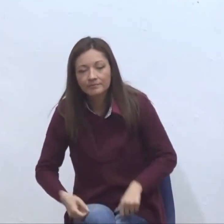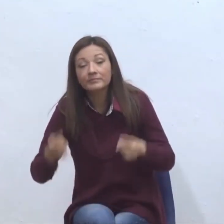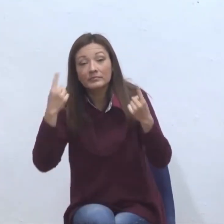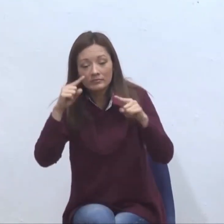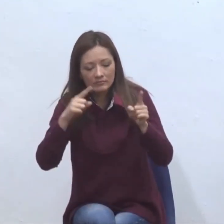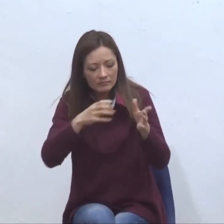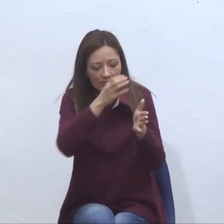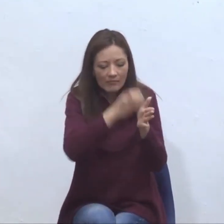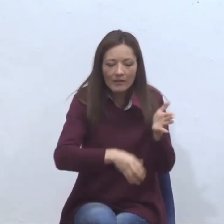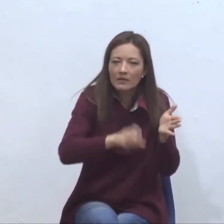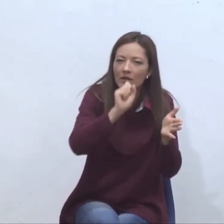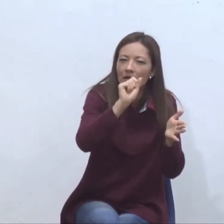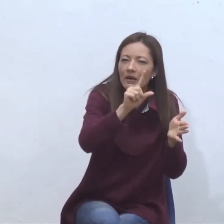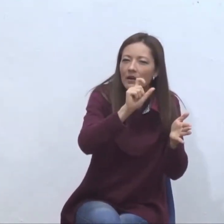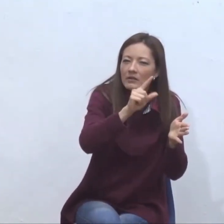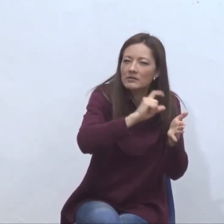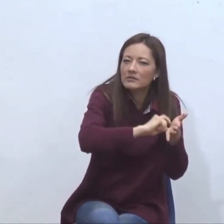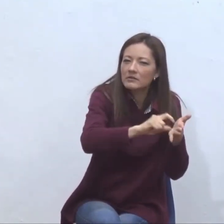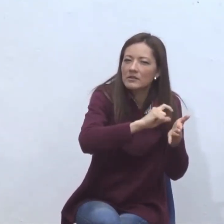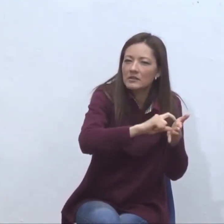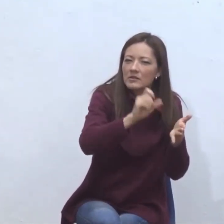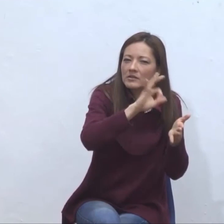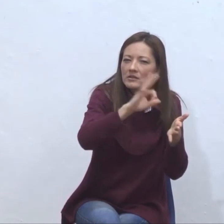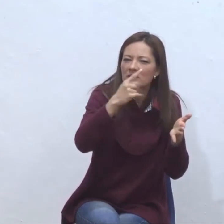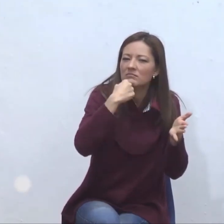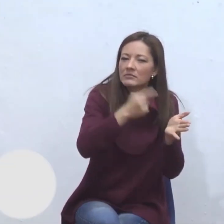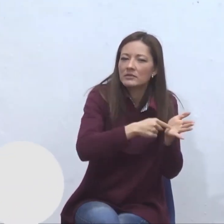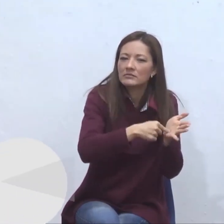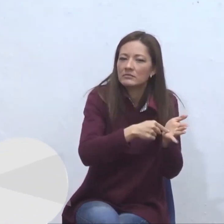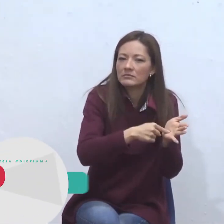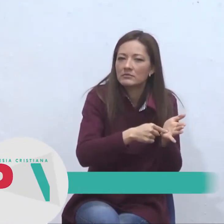el capítulo 11, en el versículo 33 dice,